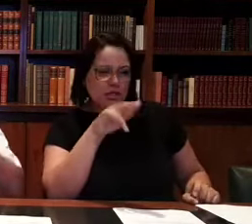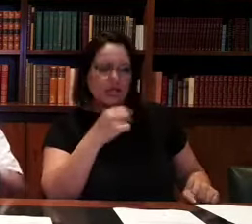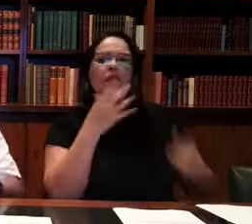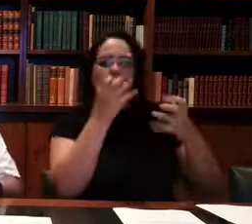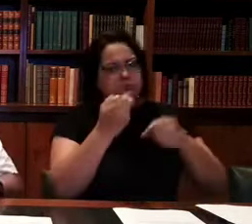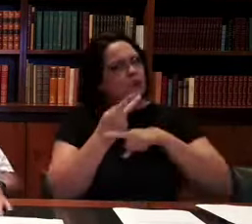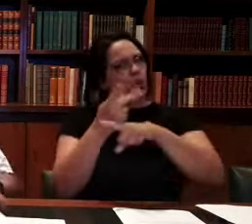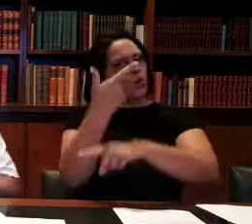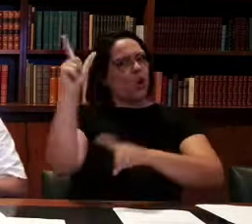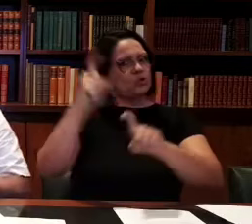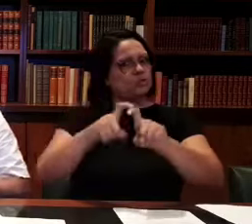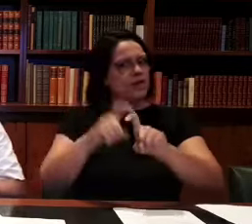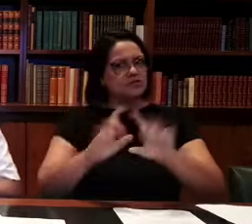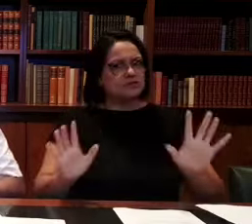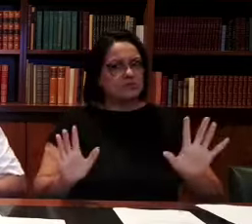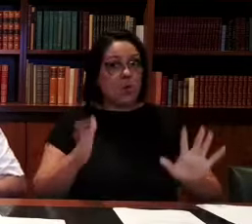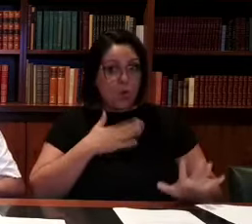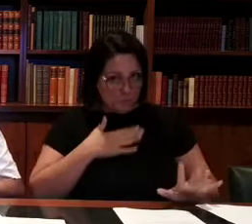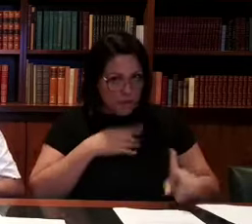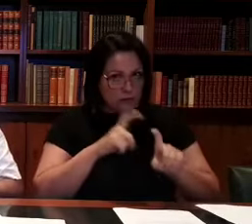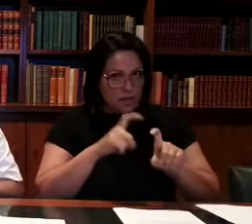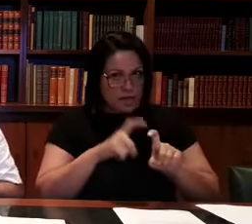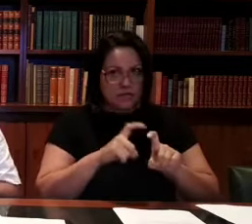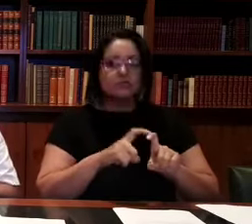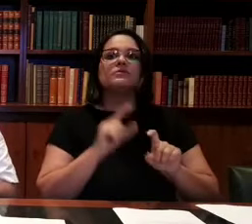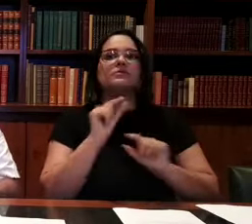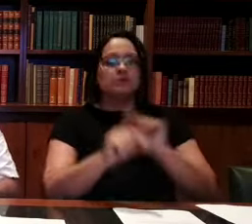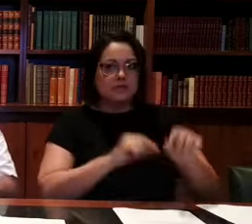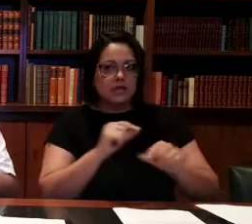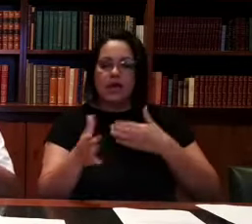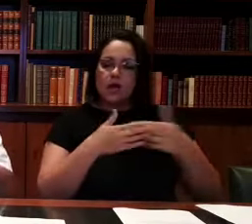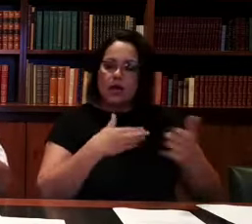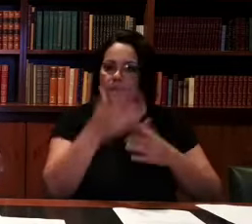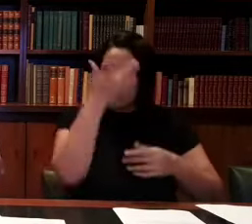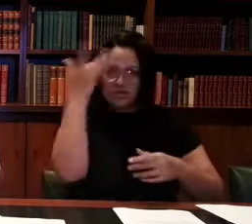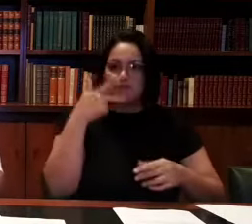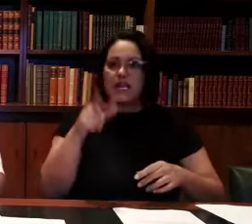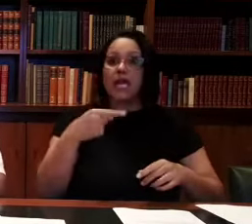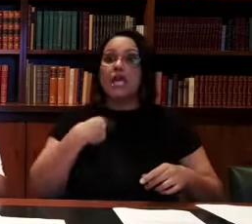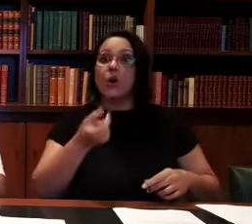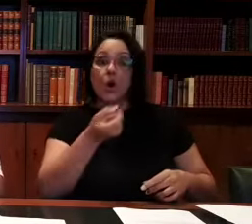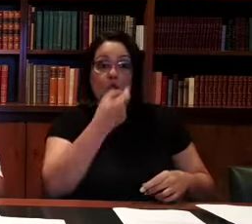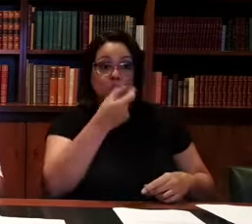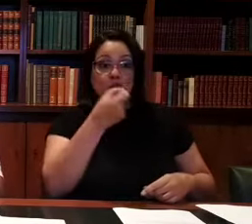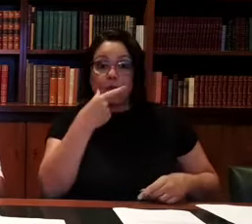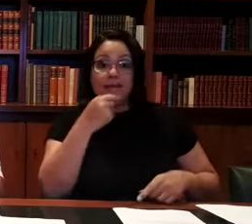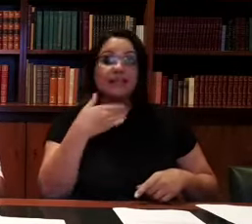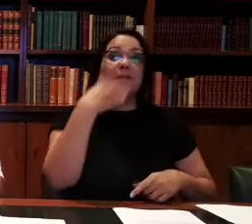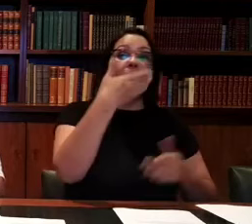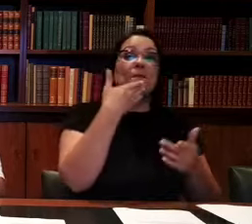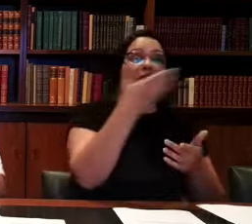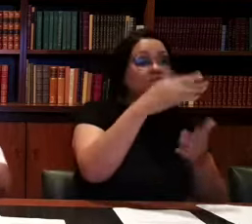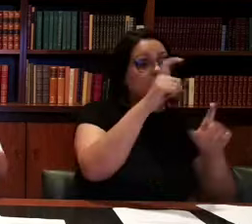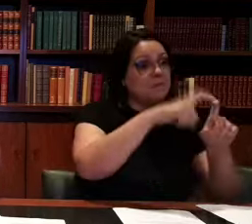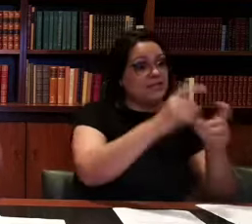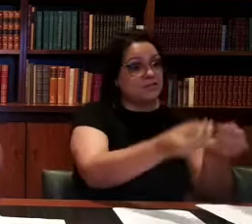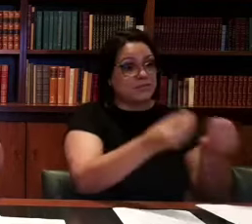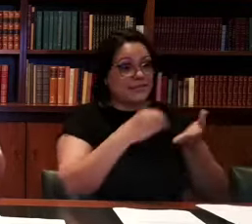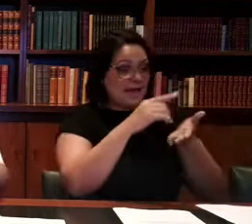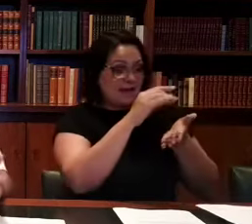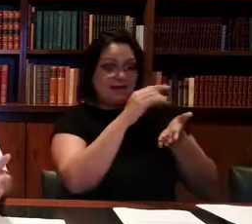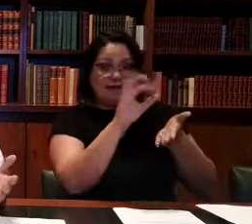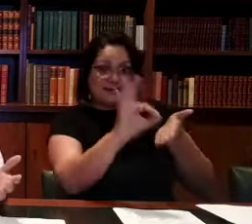o meu médico não titubeou quando tipo assim toma na hora algumas fala que eu tomei depois pedir a receita não é verdade mas é verdade tá